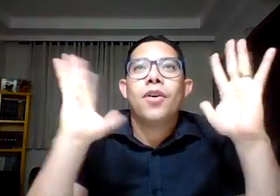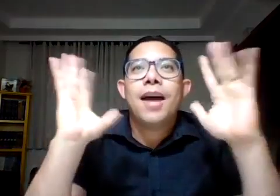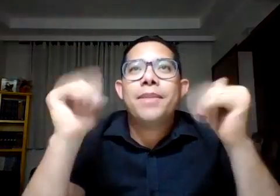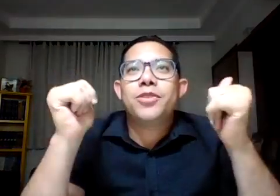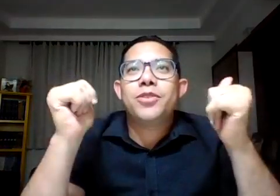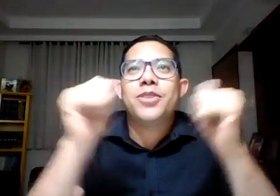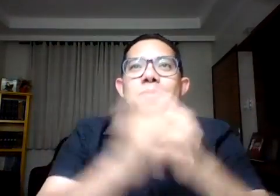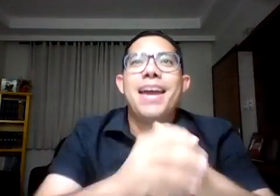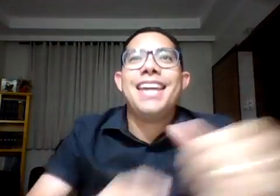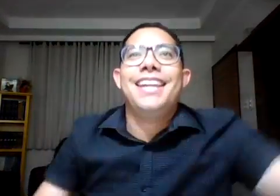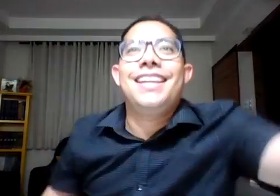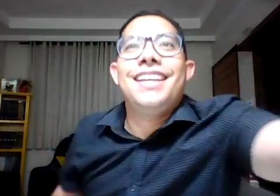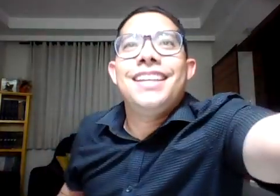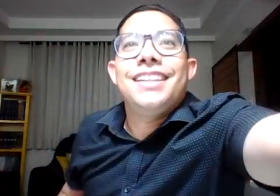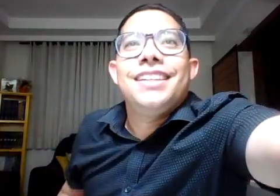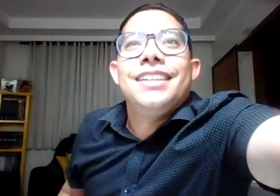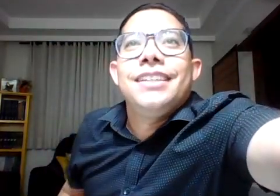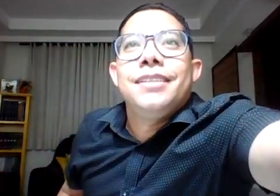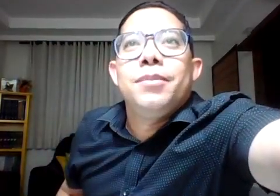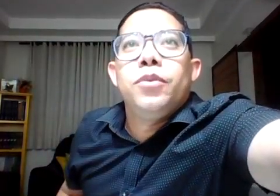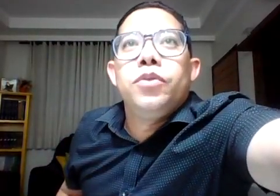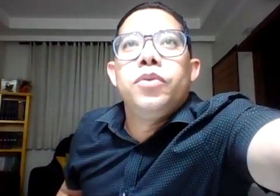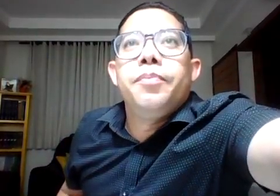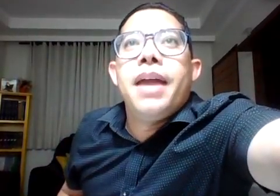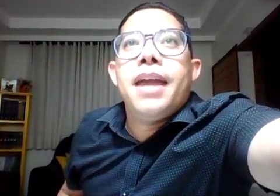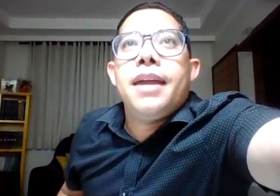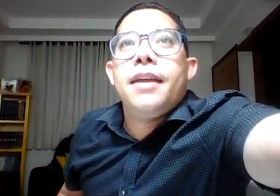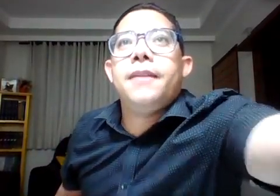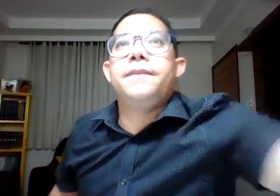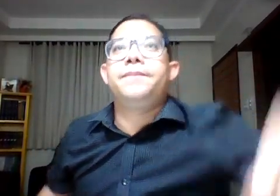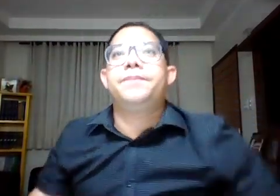Olá, pessoal, tudo bem? Muito bem.